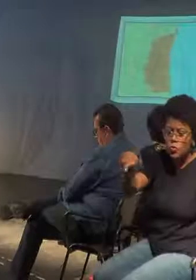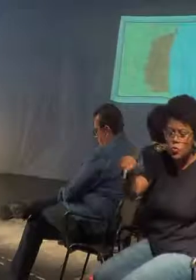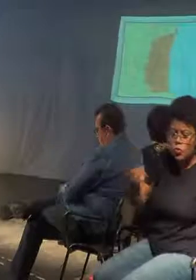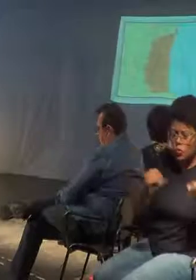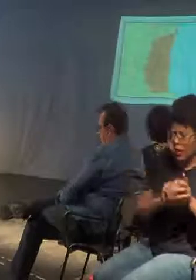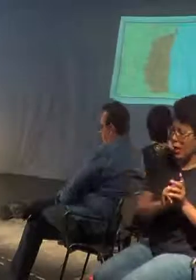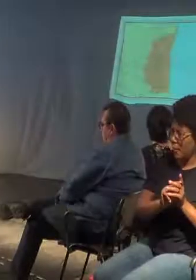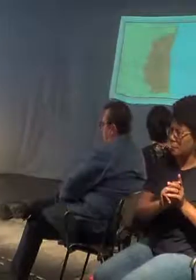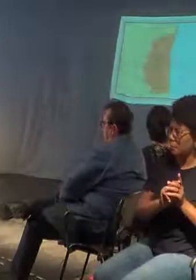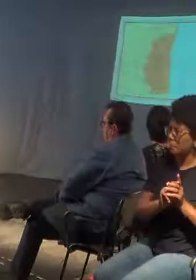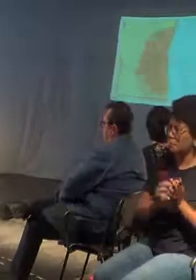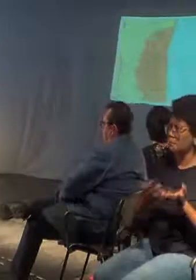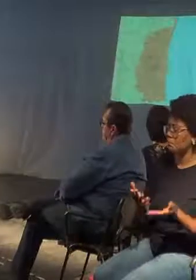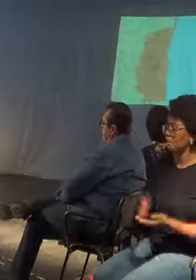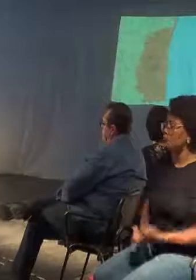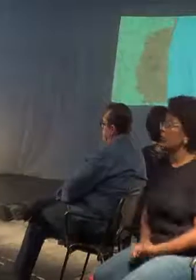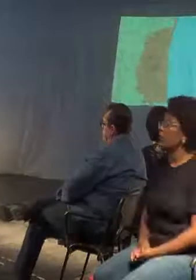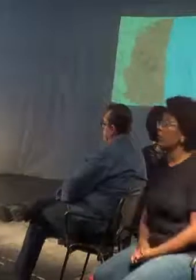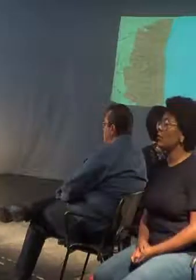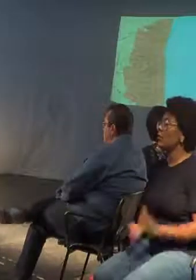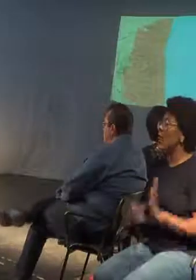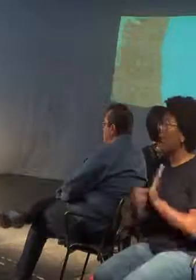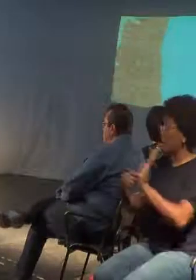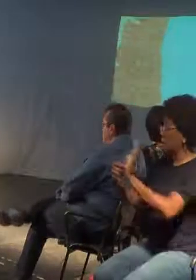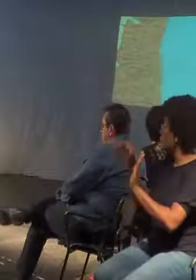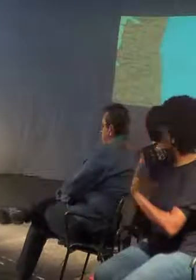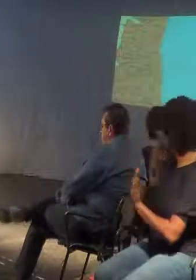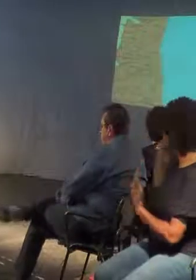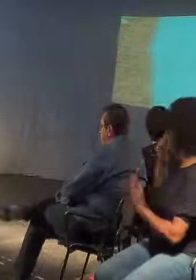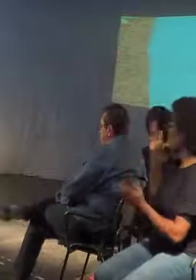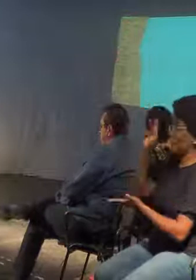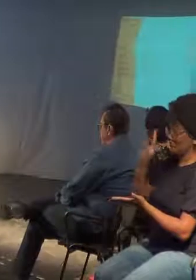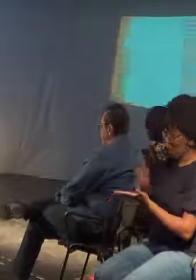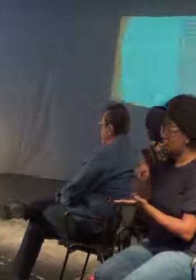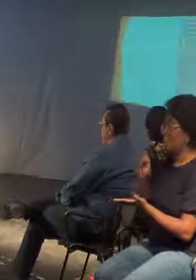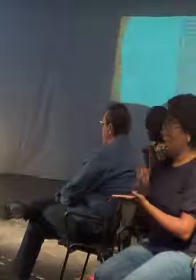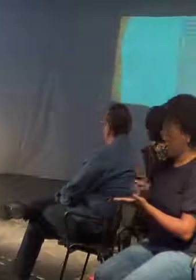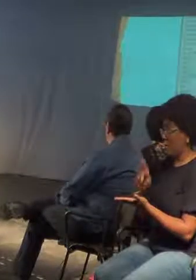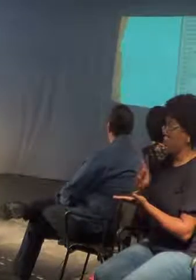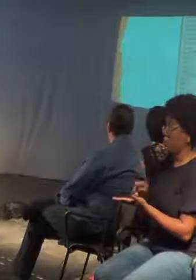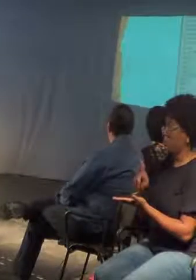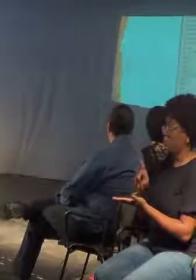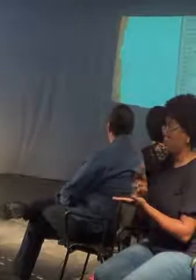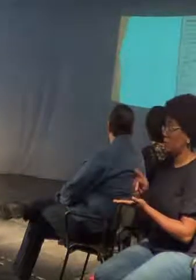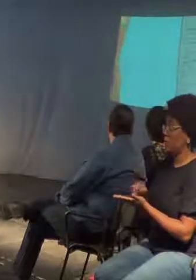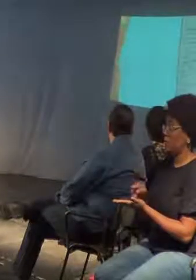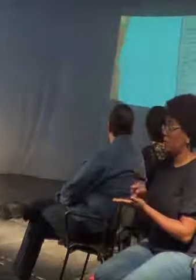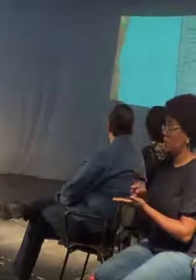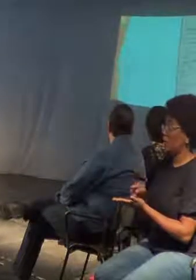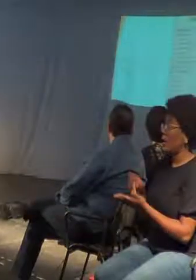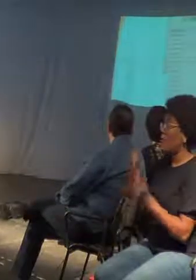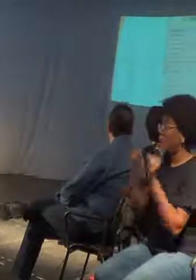quilômetros quadrados que cada município tem conforme a legislação. No nosso caso é a lei 13.638 de